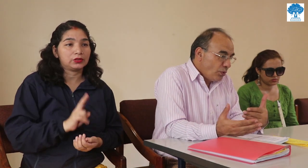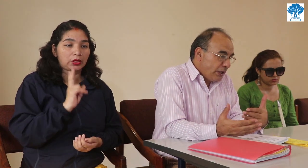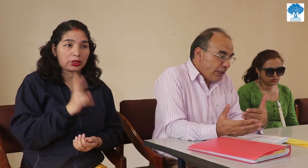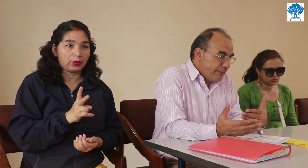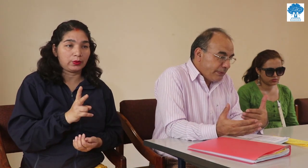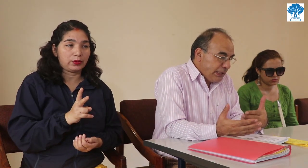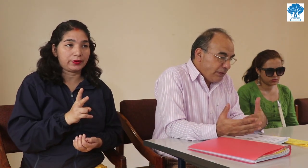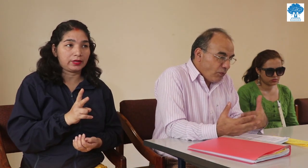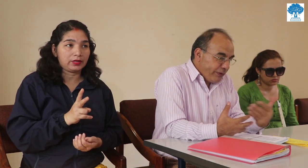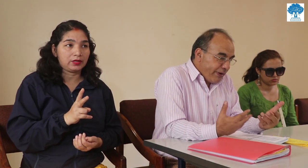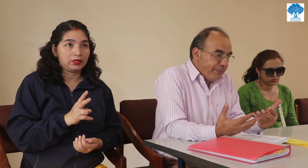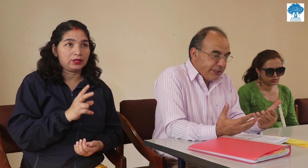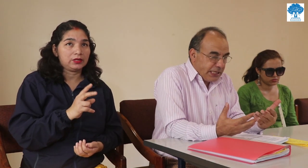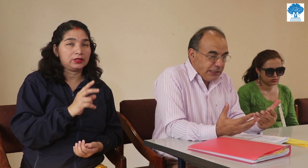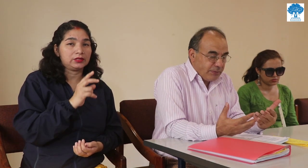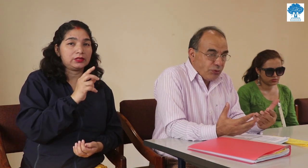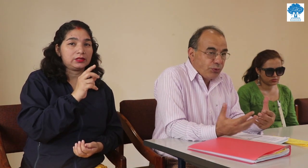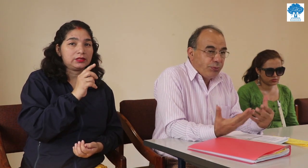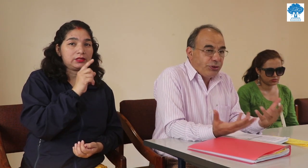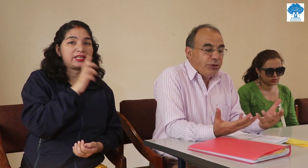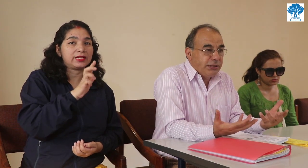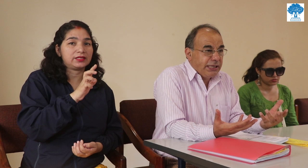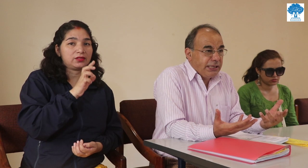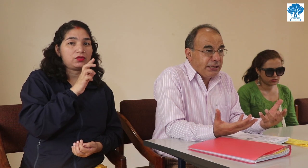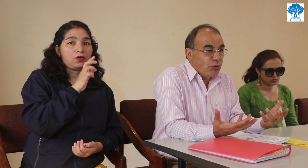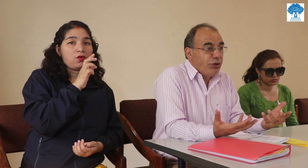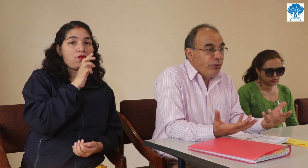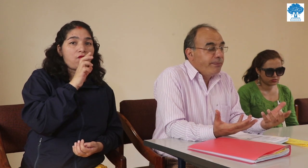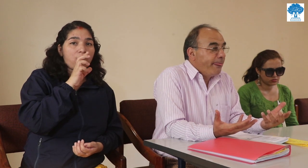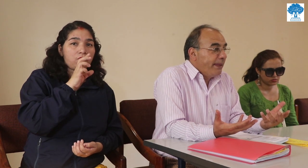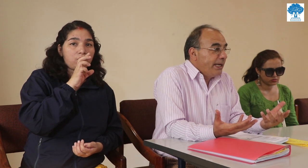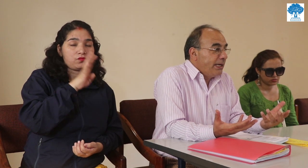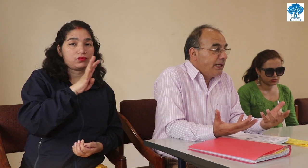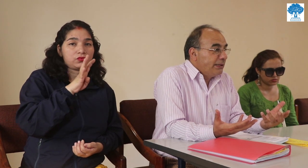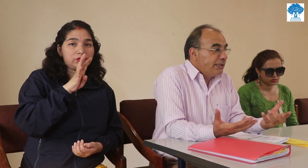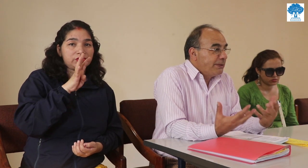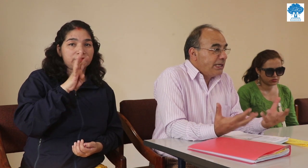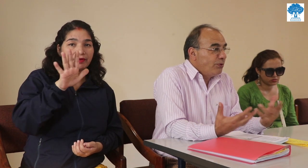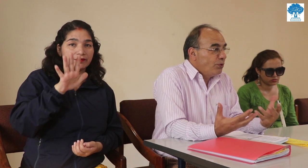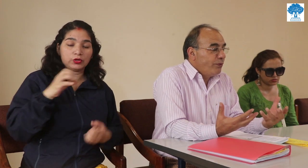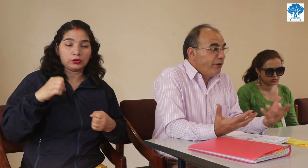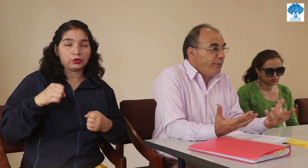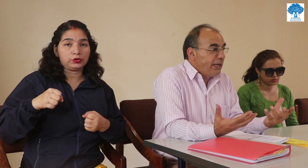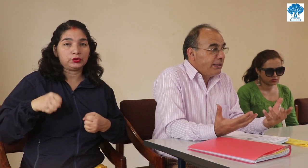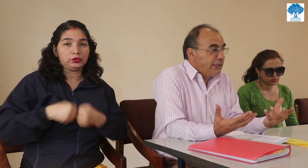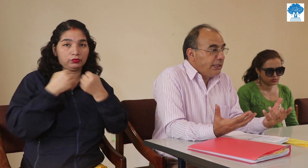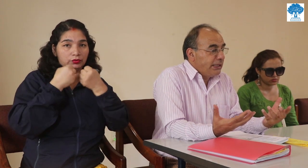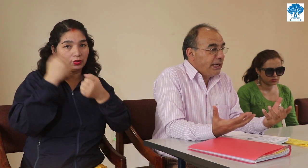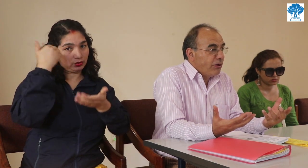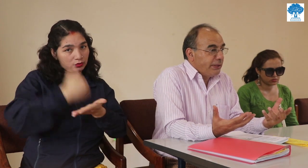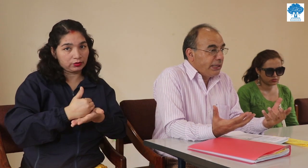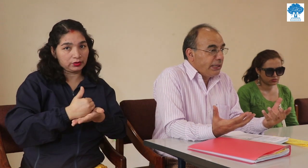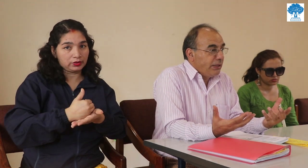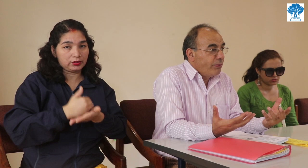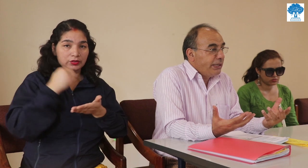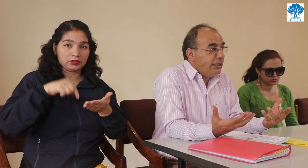त्यो 1945 पछाडि जब दोस्रो विश्वयुद्ध चाहिँ रोकियो त्यस पछाडिको यो फेनोमेनाले चाहिँ के